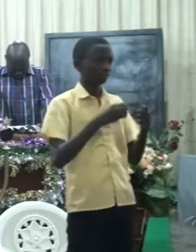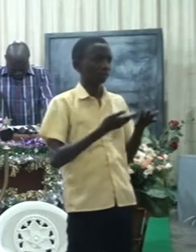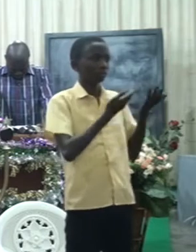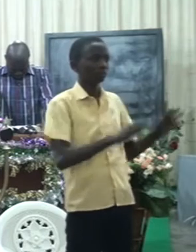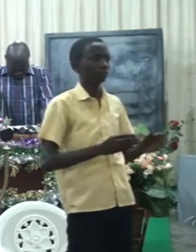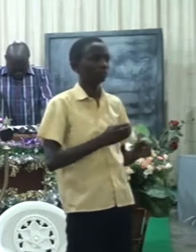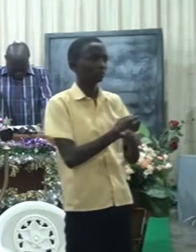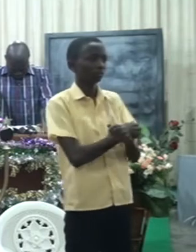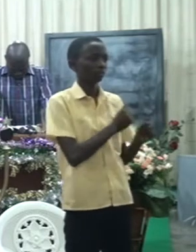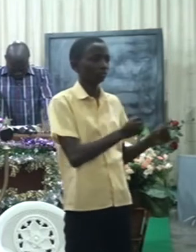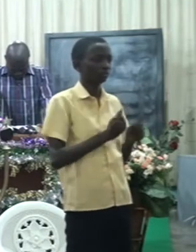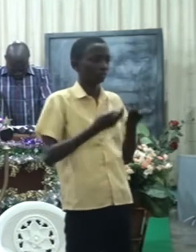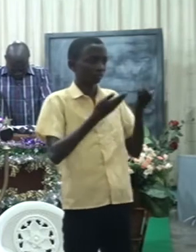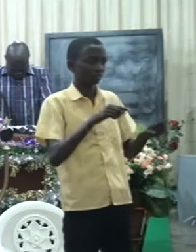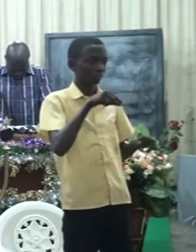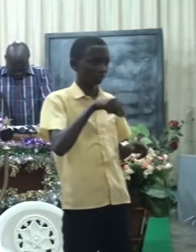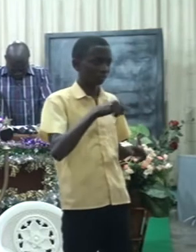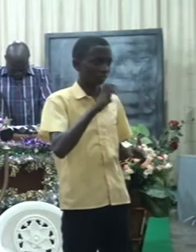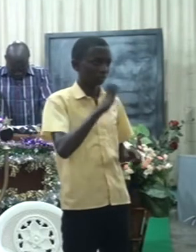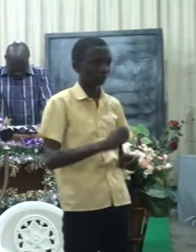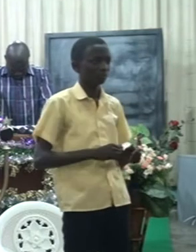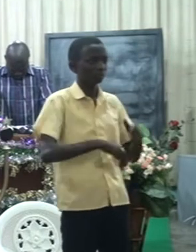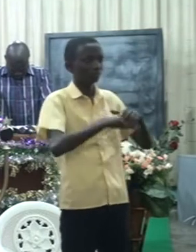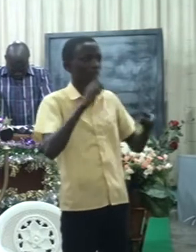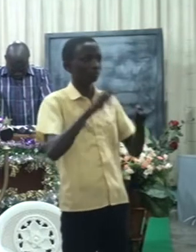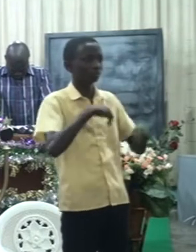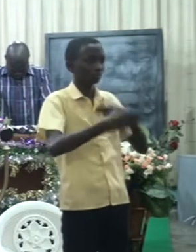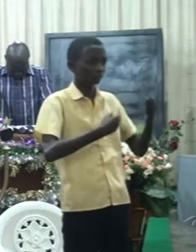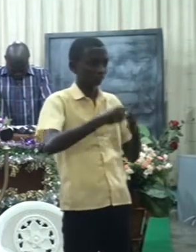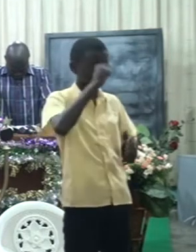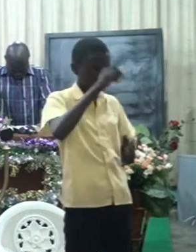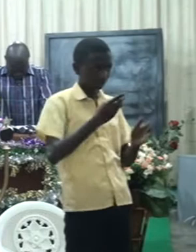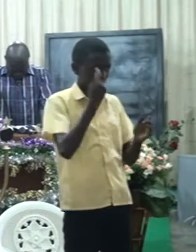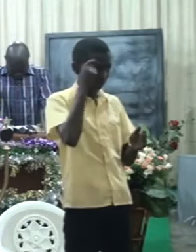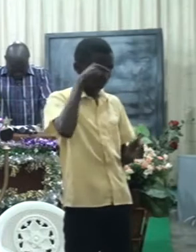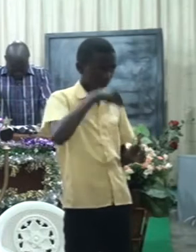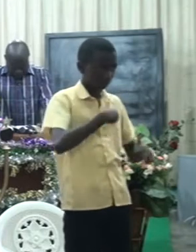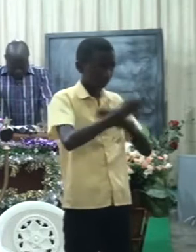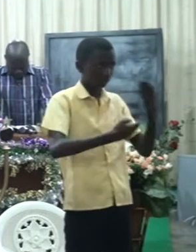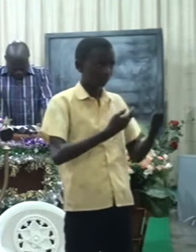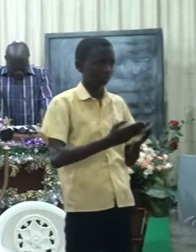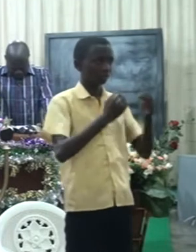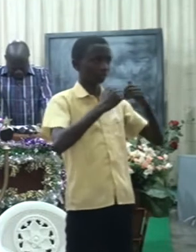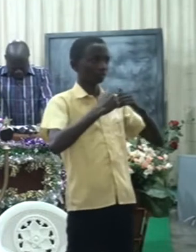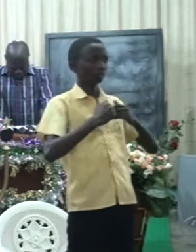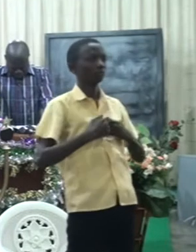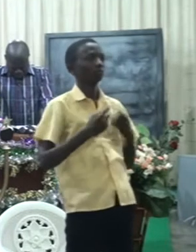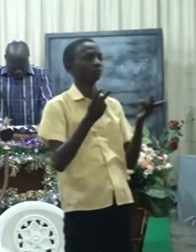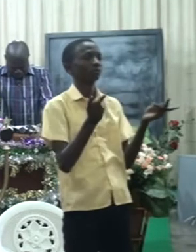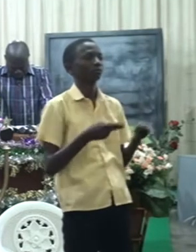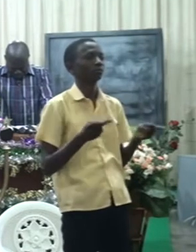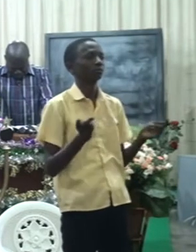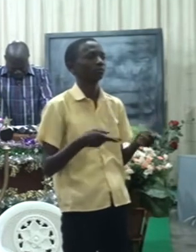la mort s'est étendue sur tous les hommes, parce que tous ont péché. Hivi kama kwa